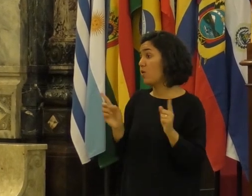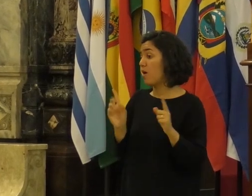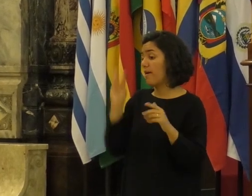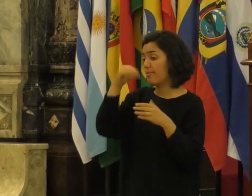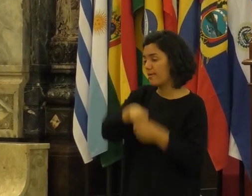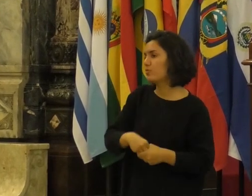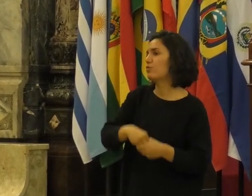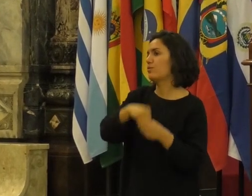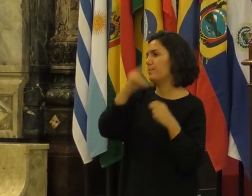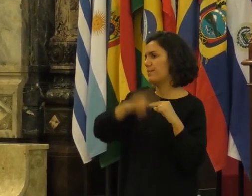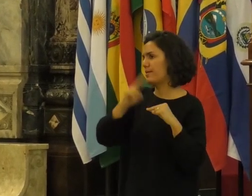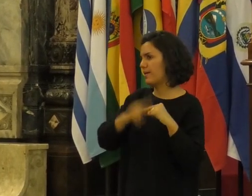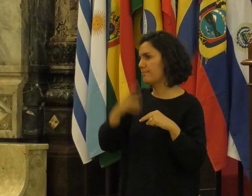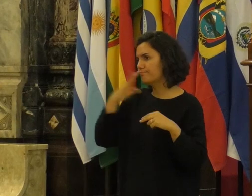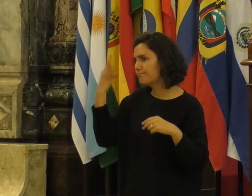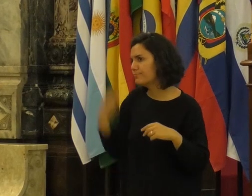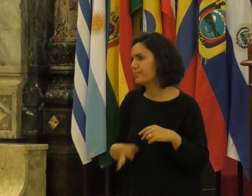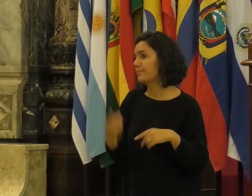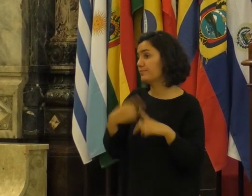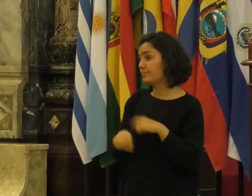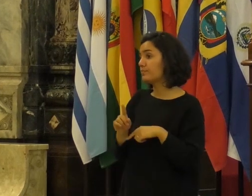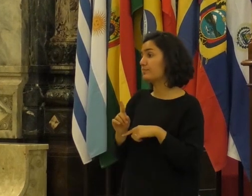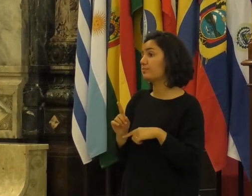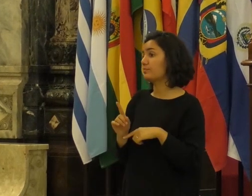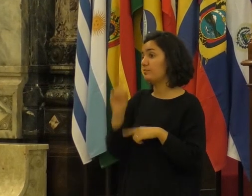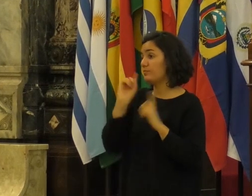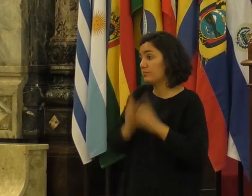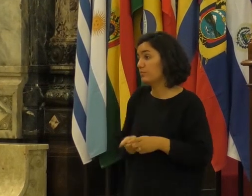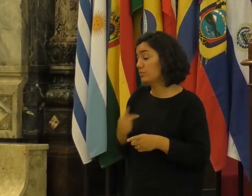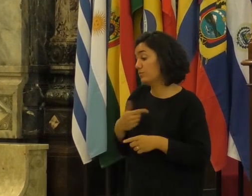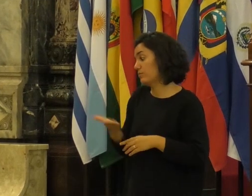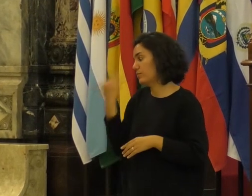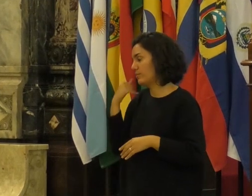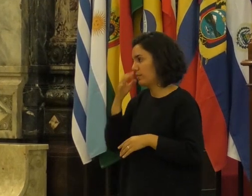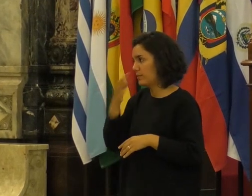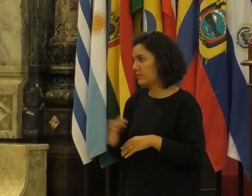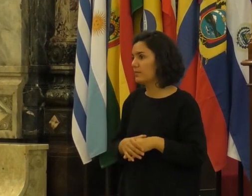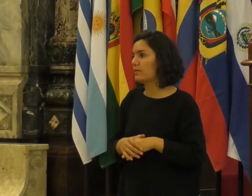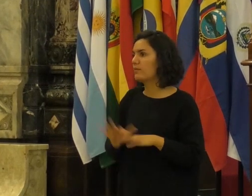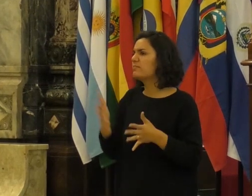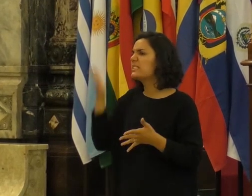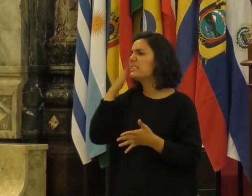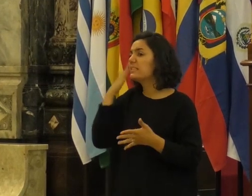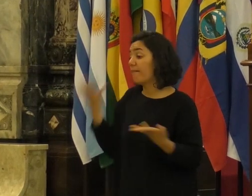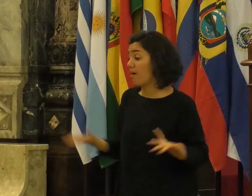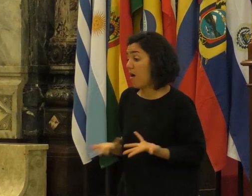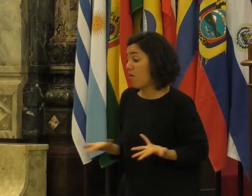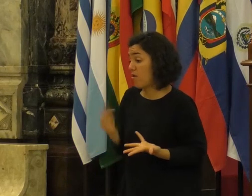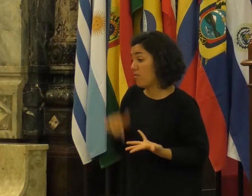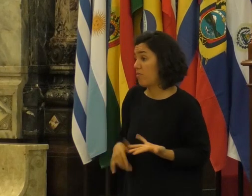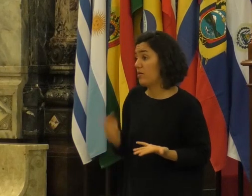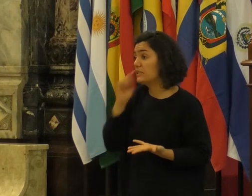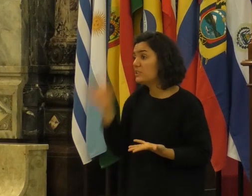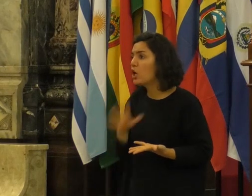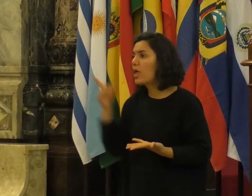sistemas. Entonces, ni hablar, como decía yo, ¿qué sabemos nosotros hoy aquí? ¿Qué pasó con la